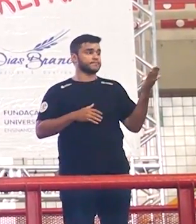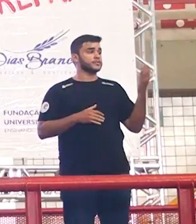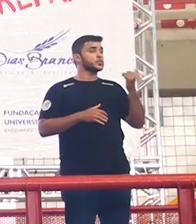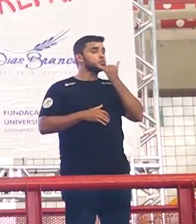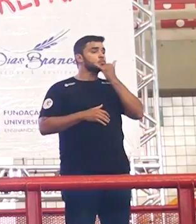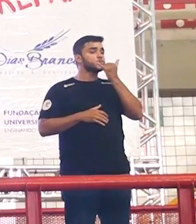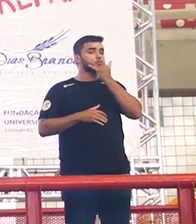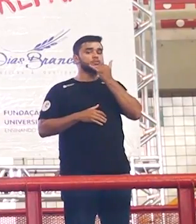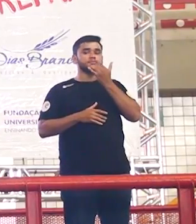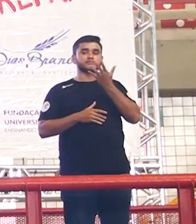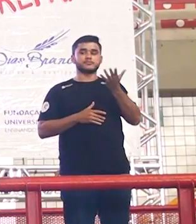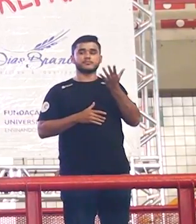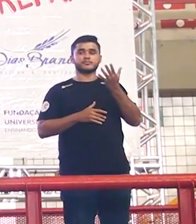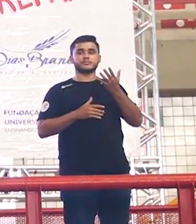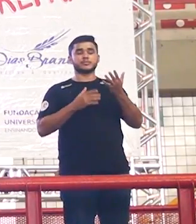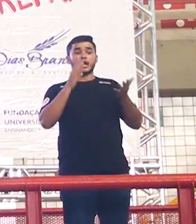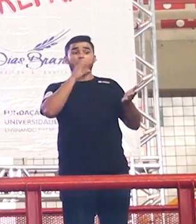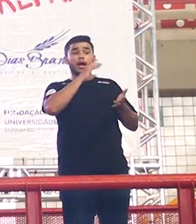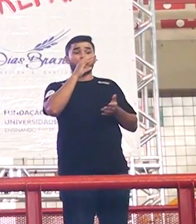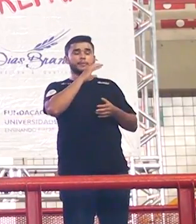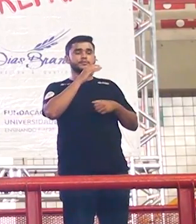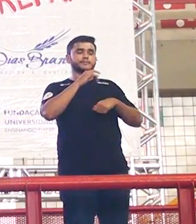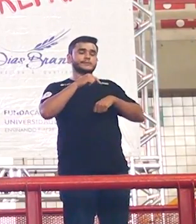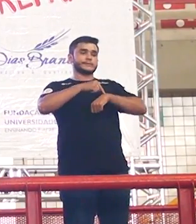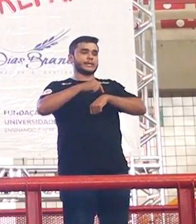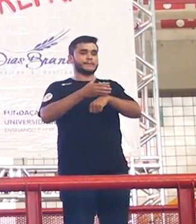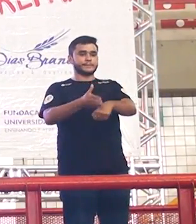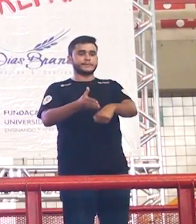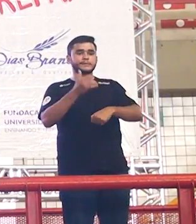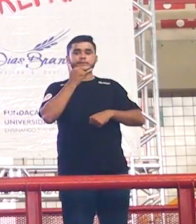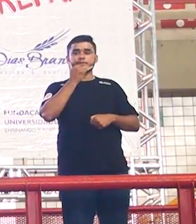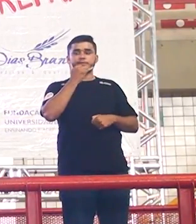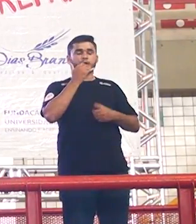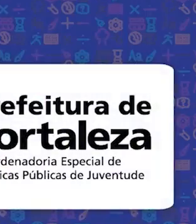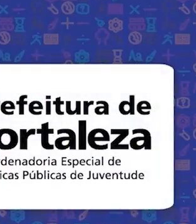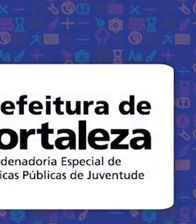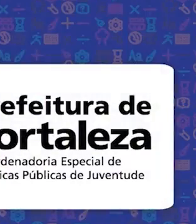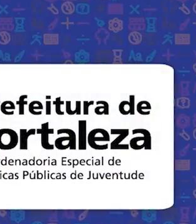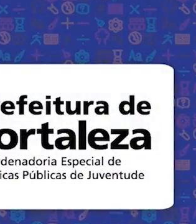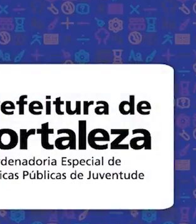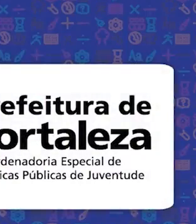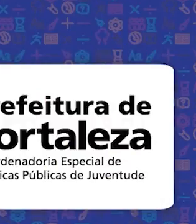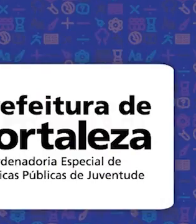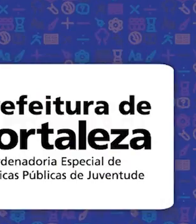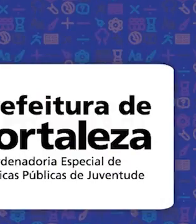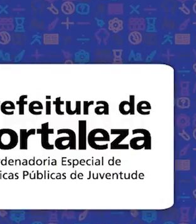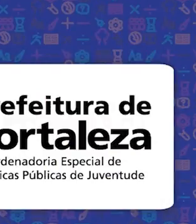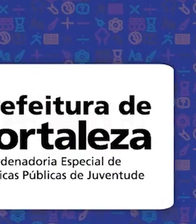Desculpa aí o mau jeito, a pressa, era muita coisa para falar.